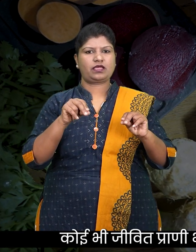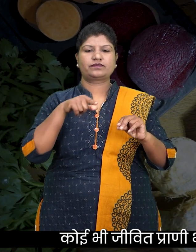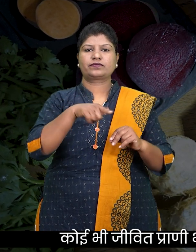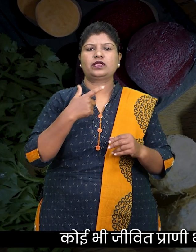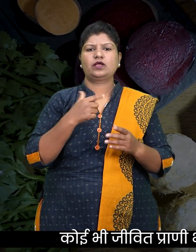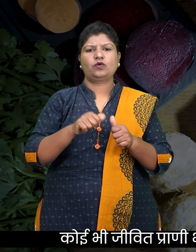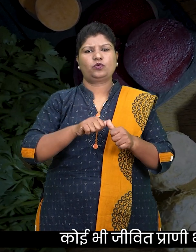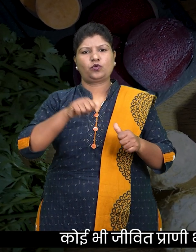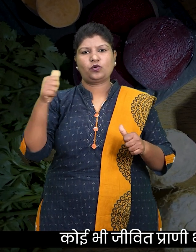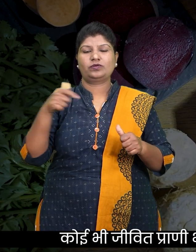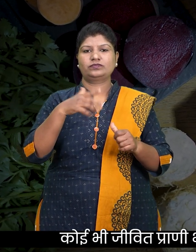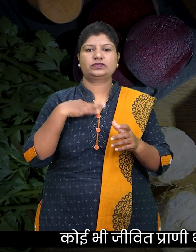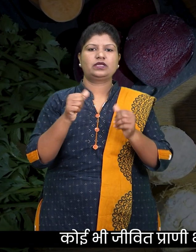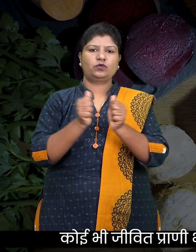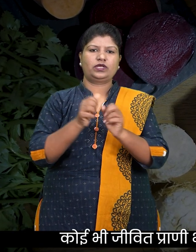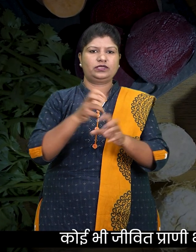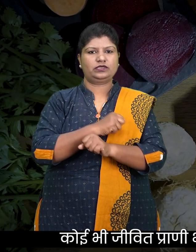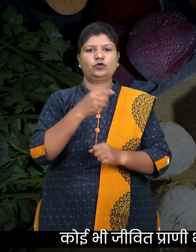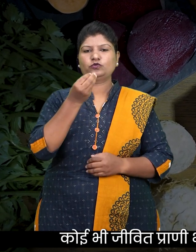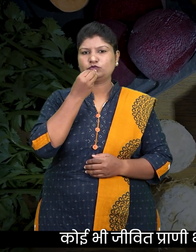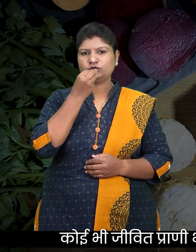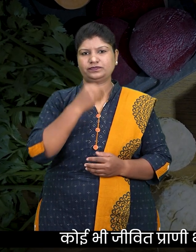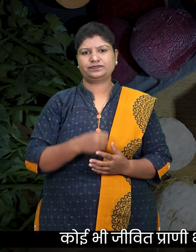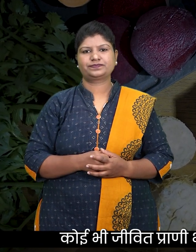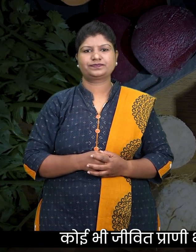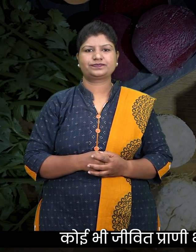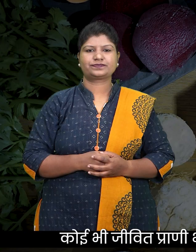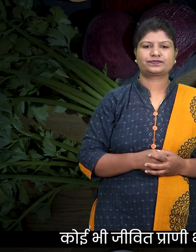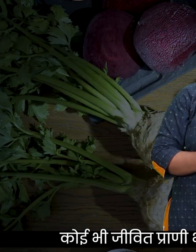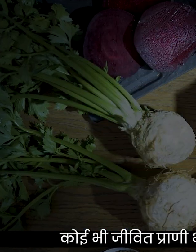समय तक जीवित नहीं रह सकते।